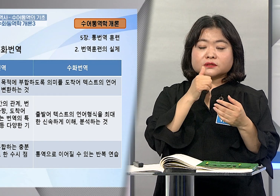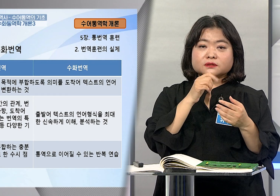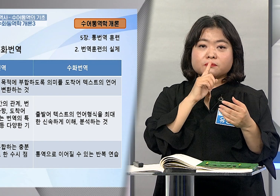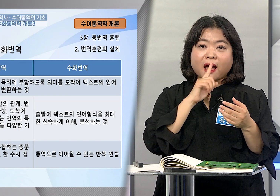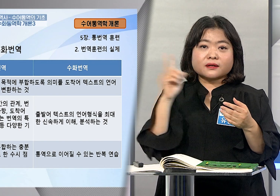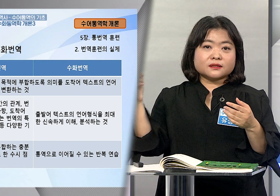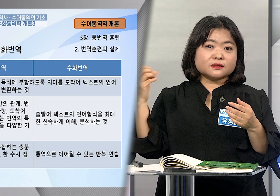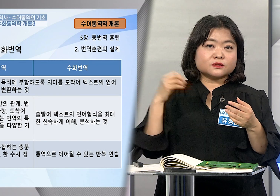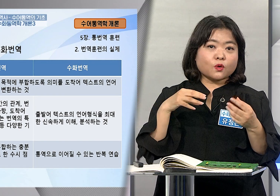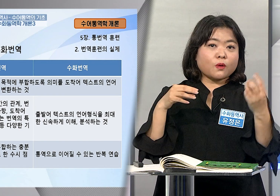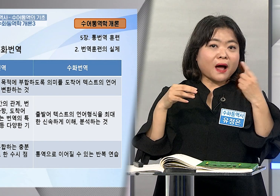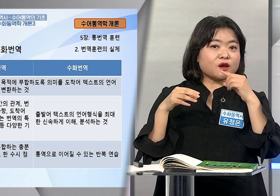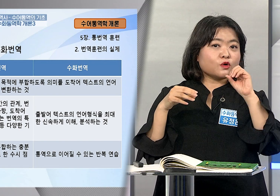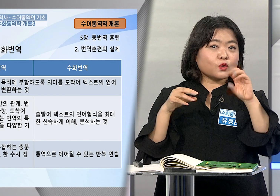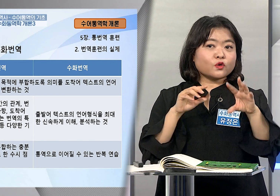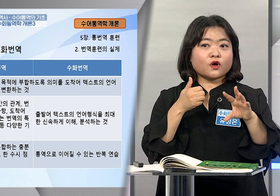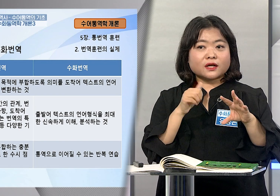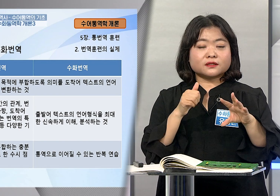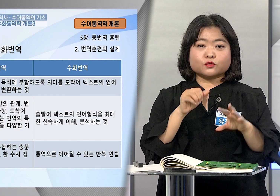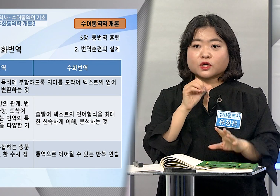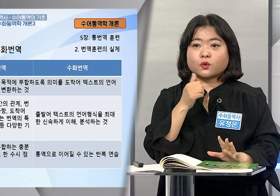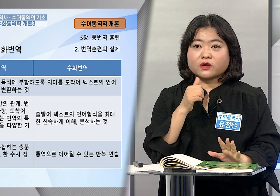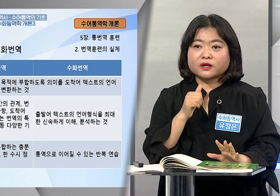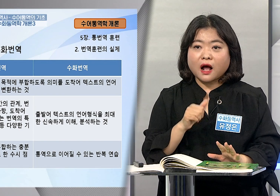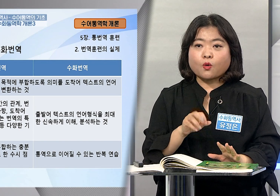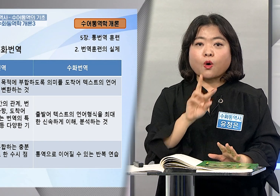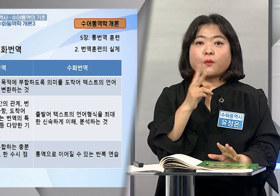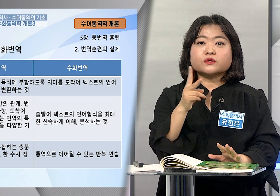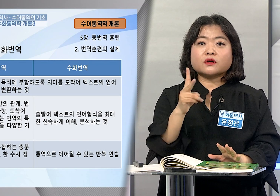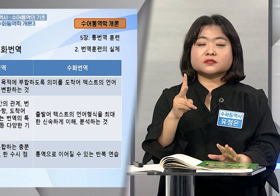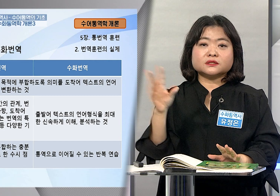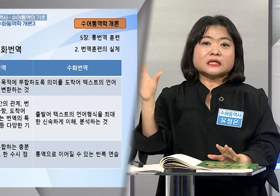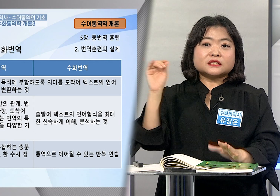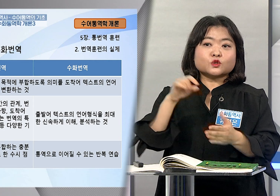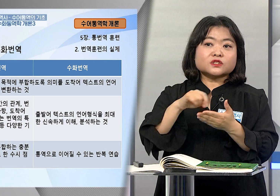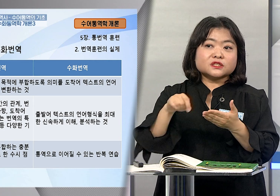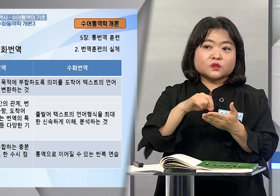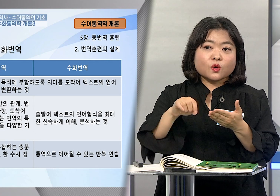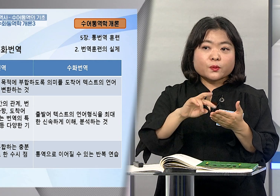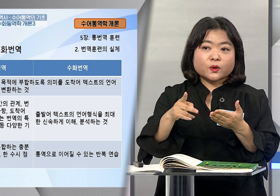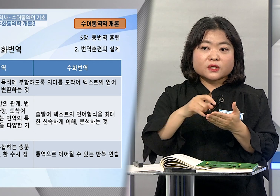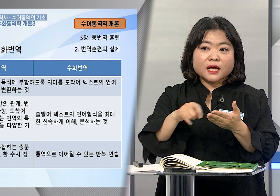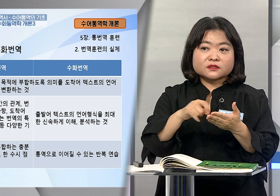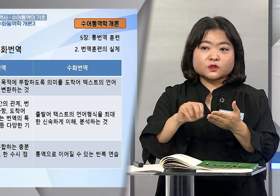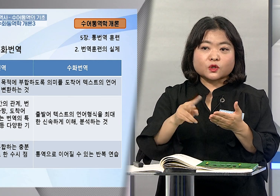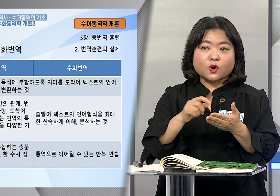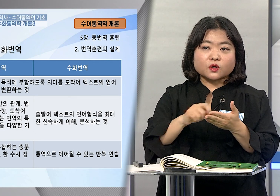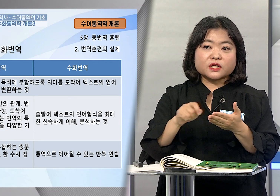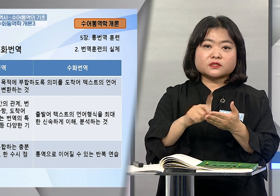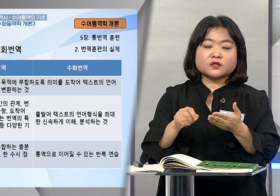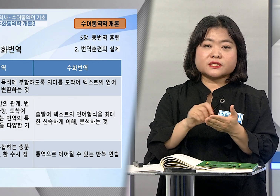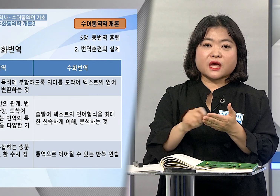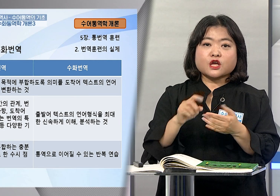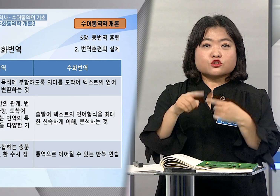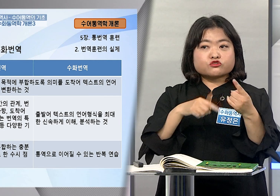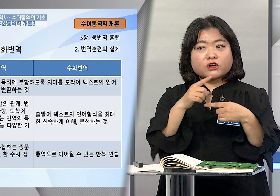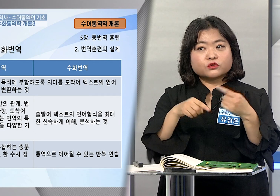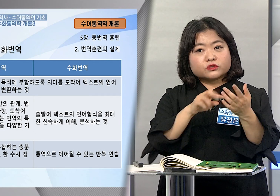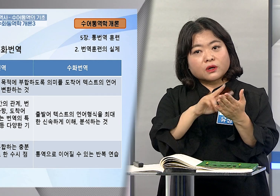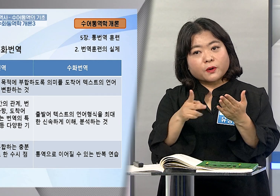통역은 말을 듣고 말로 통역하는 거 우리가 통역이라 하고 번역은 듣고 글로 표현을 하는 거죠. 그래서 이제 수어도 우리가